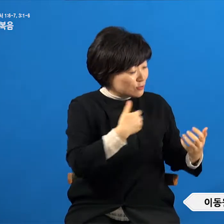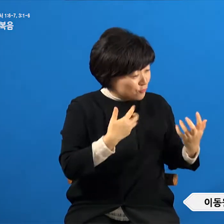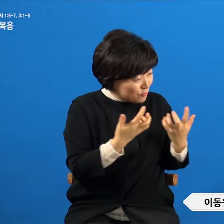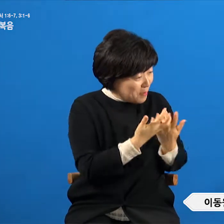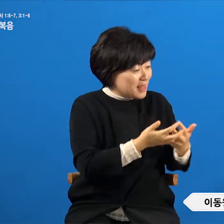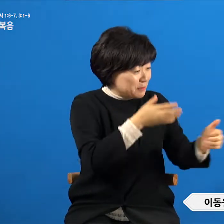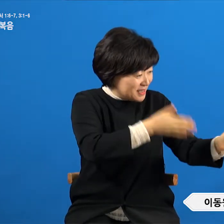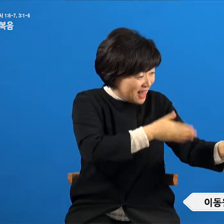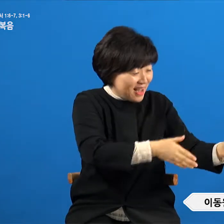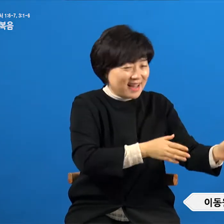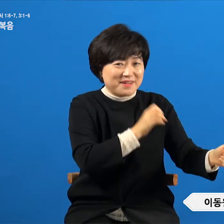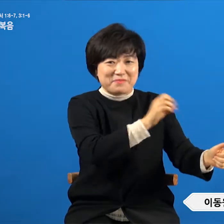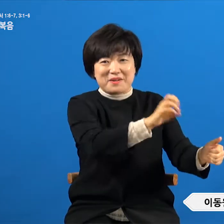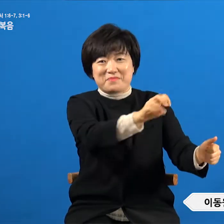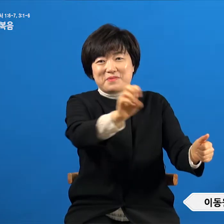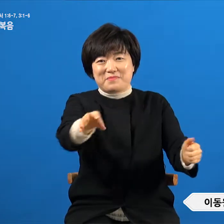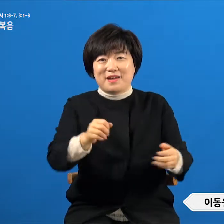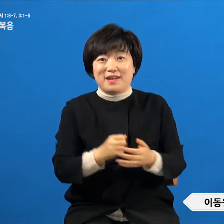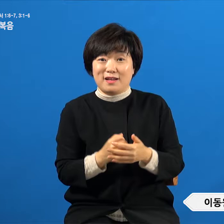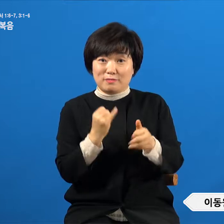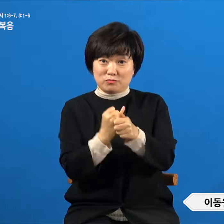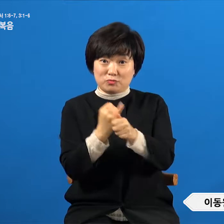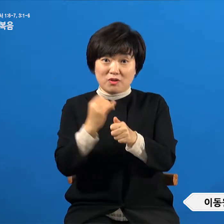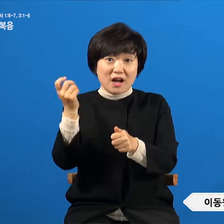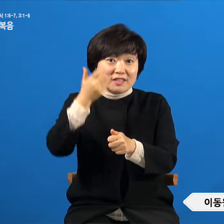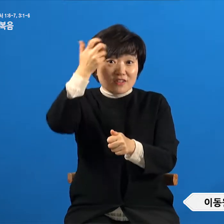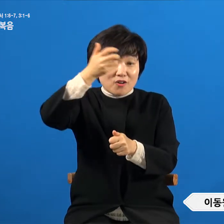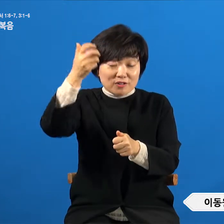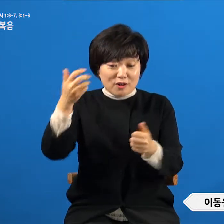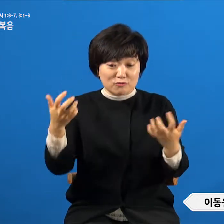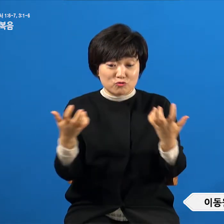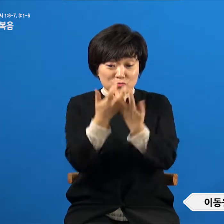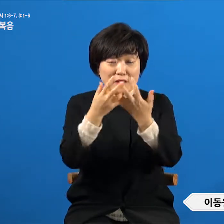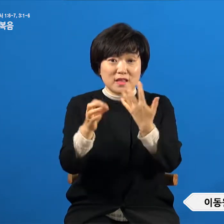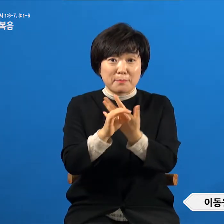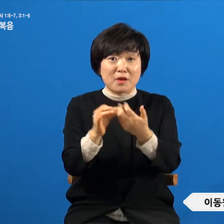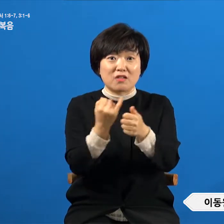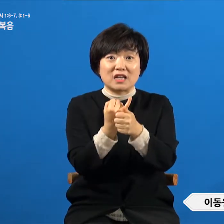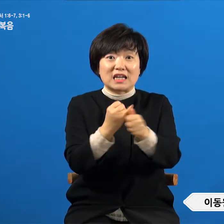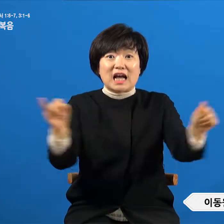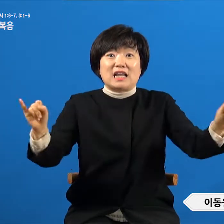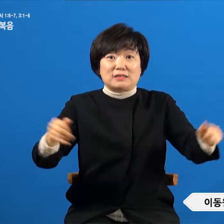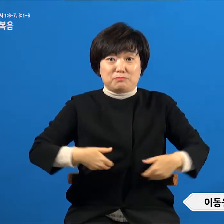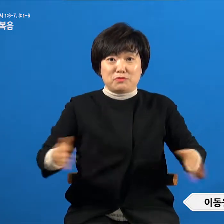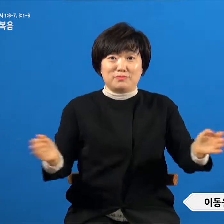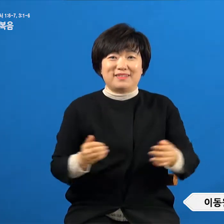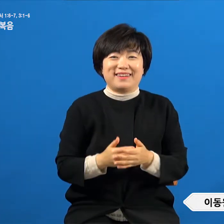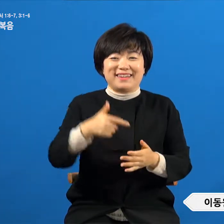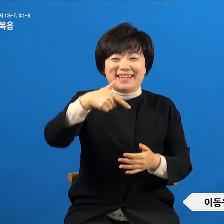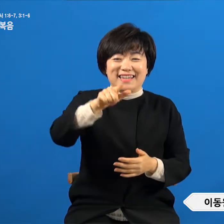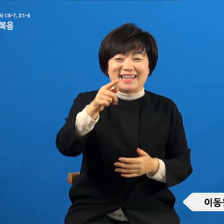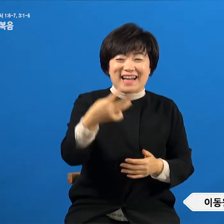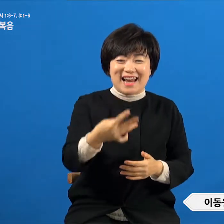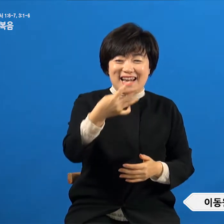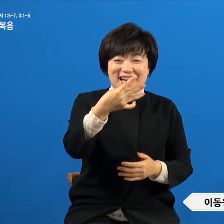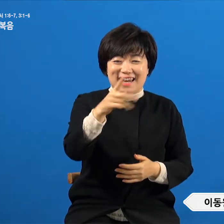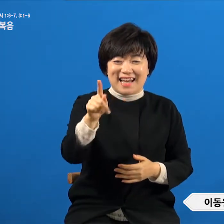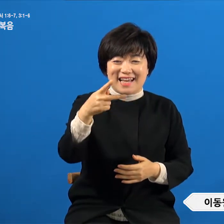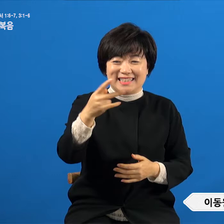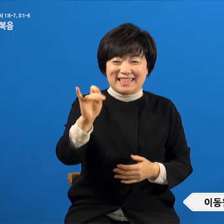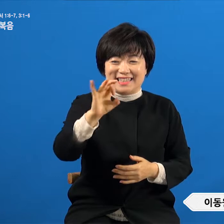그러니까 성령 충만하면 부부가 갈라질 염려가 없어요. 갈라디아서를 안 읽어도 돼요.